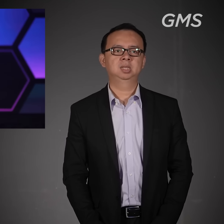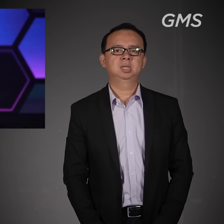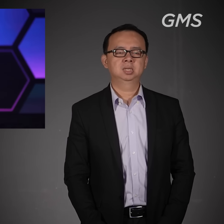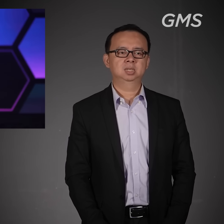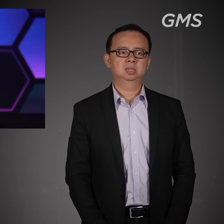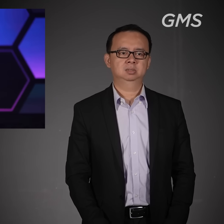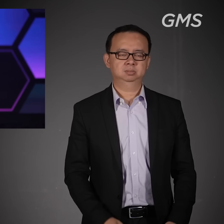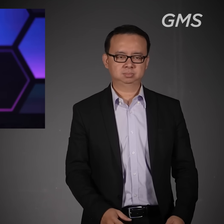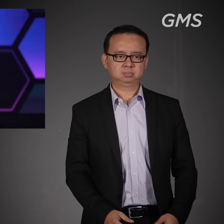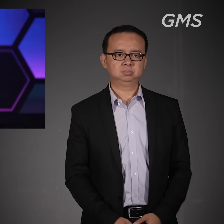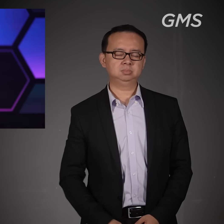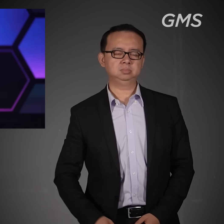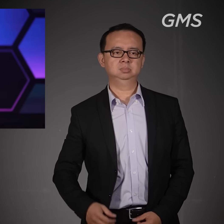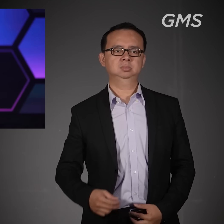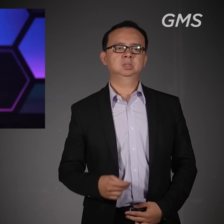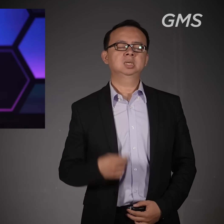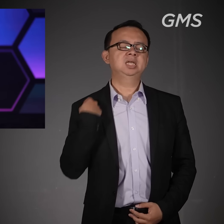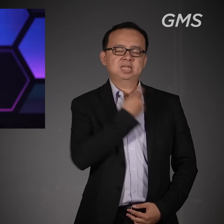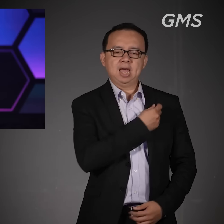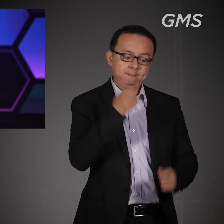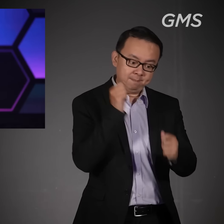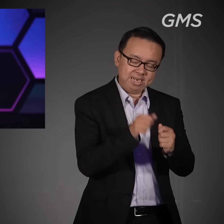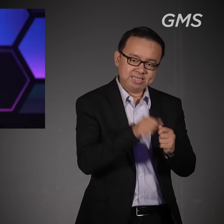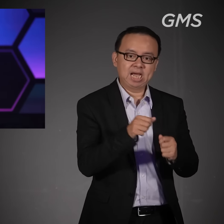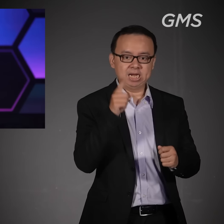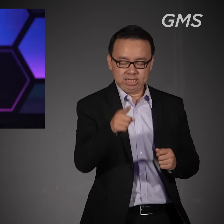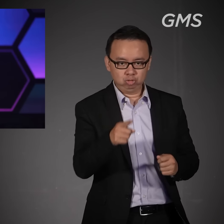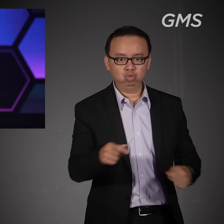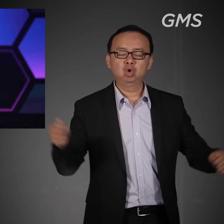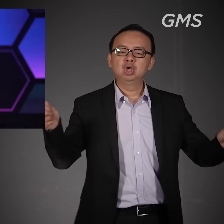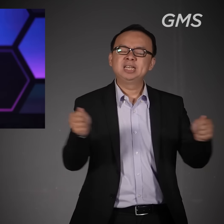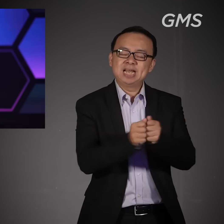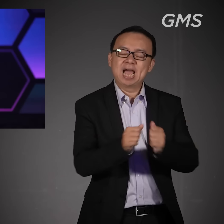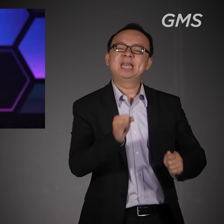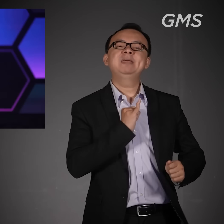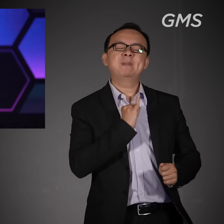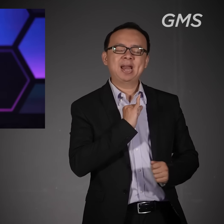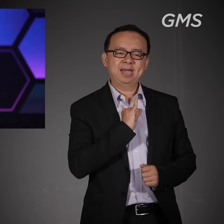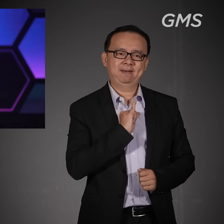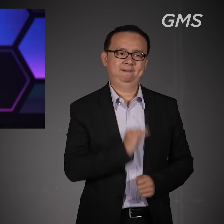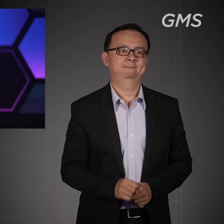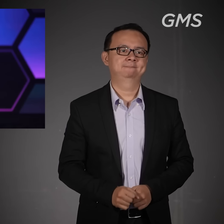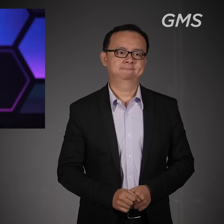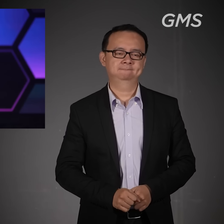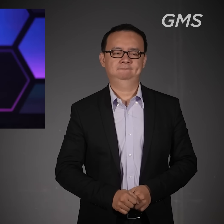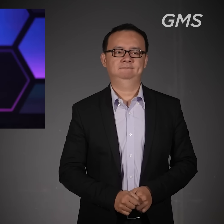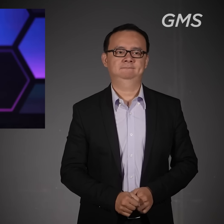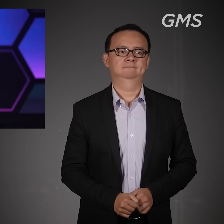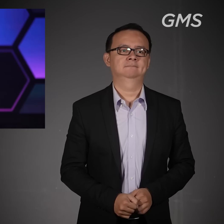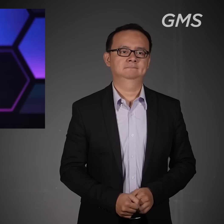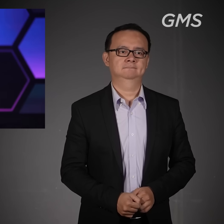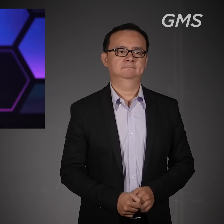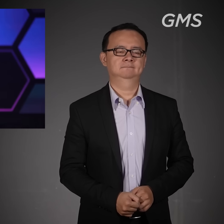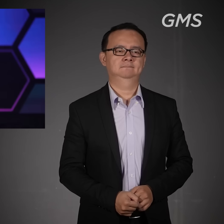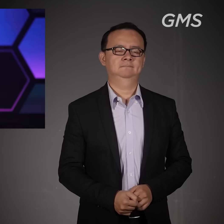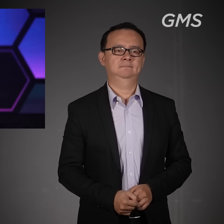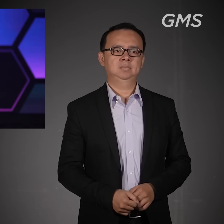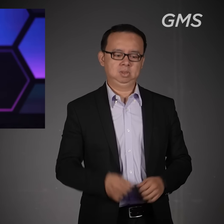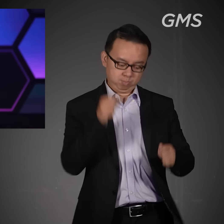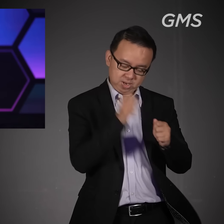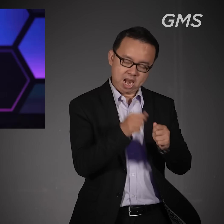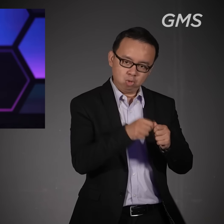perbuatan. Perbuatan tanpa iman. Kalau iman tanpa perbuatan dalam hati. Perbuatan tanpa iman. Tiada kuasanya. Hanyalah usaha